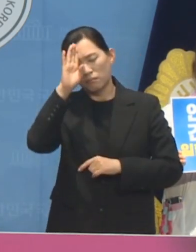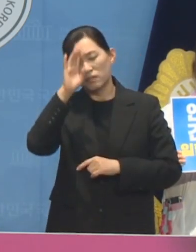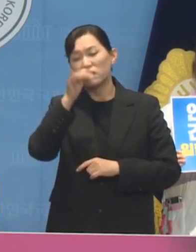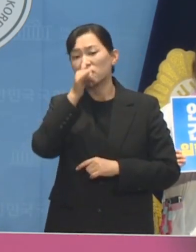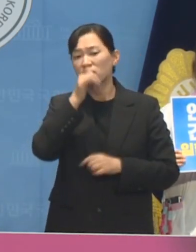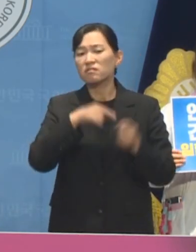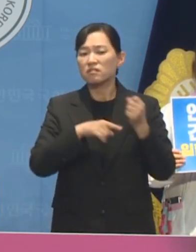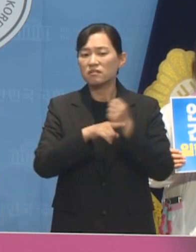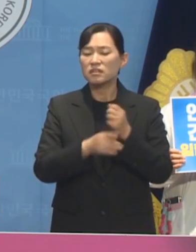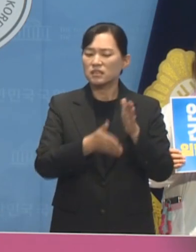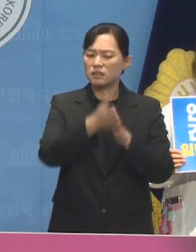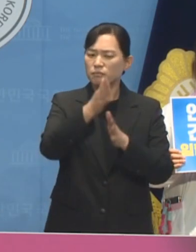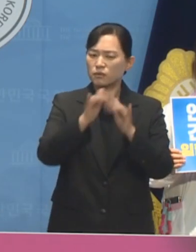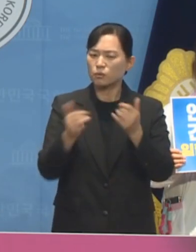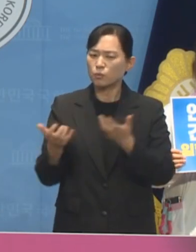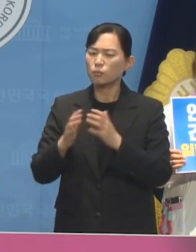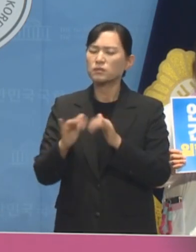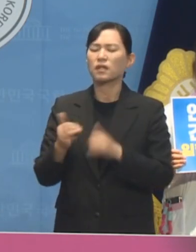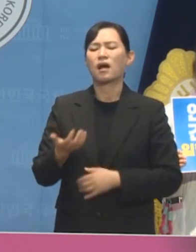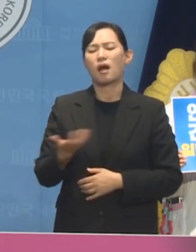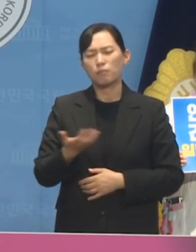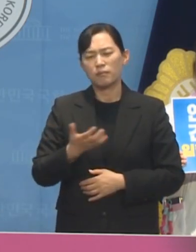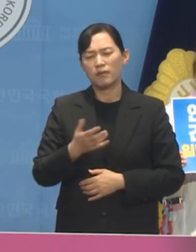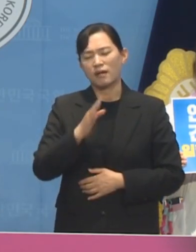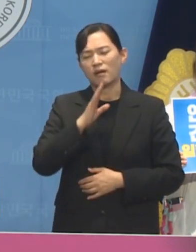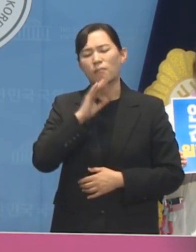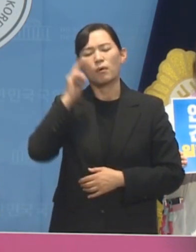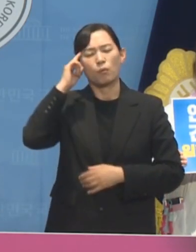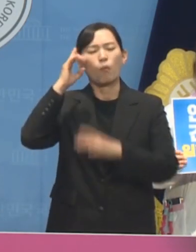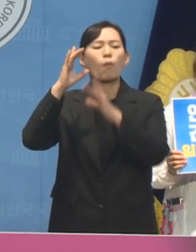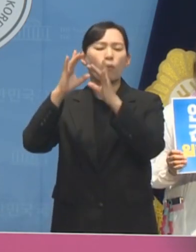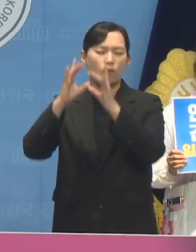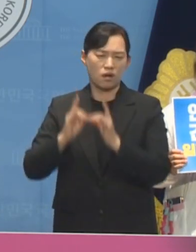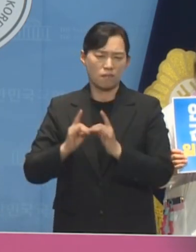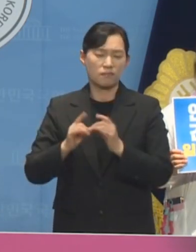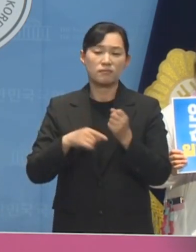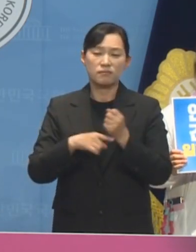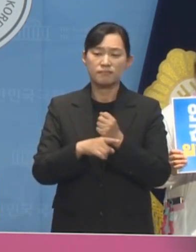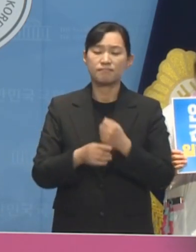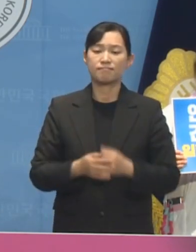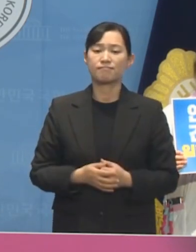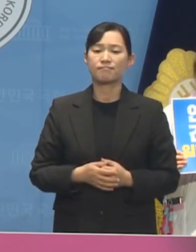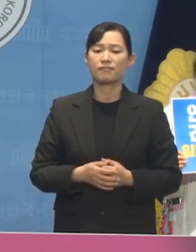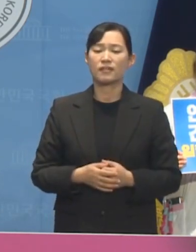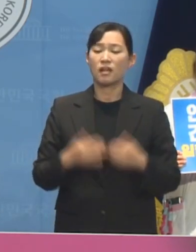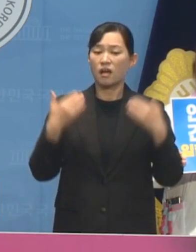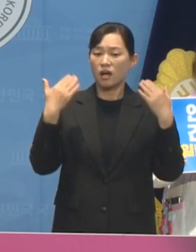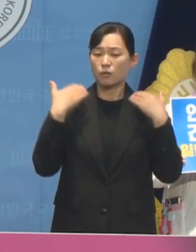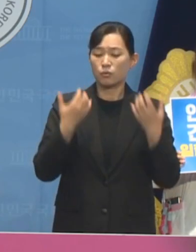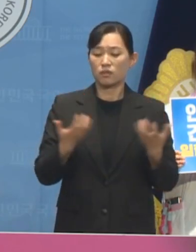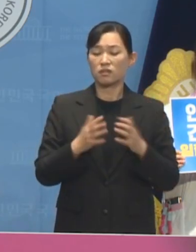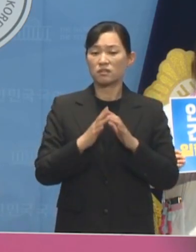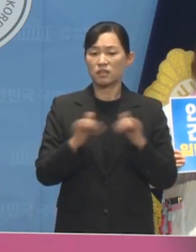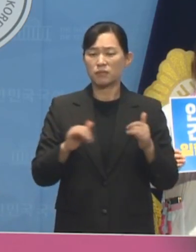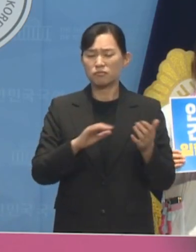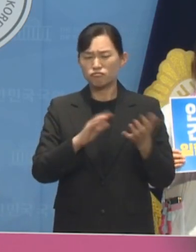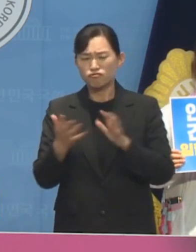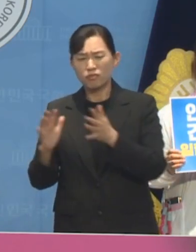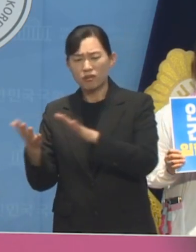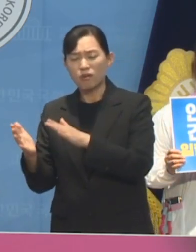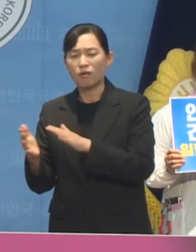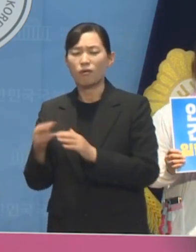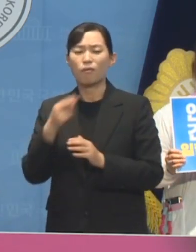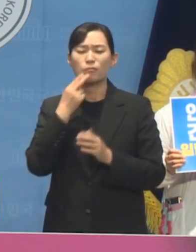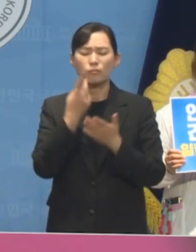뜻이고 시민들도 노동자들의 아픔에 깊이 공감하고 있다는 뜻입니다. 학교에서 일하는 사람들이 죽어나가지